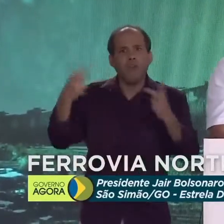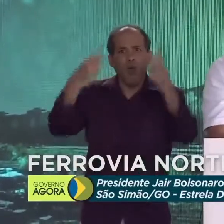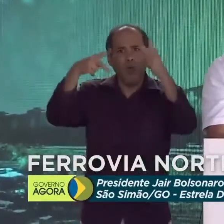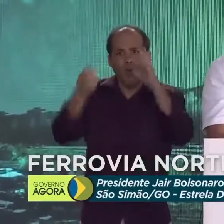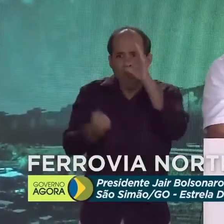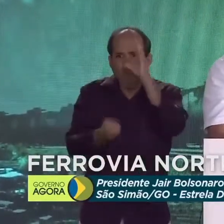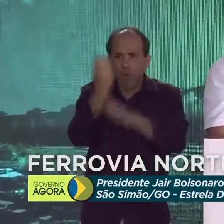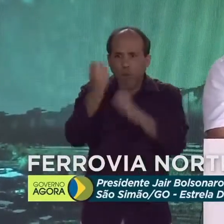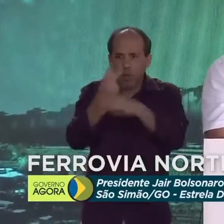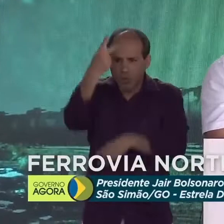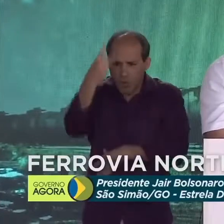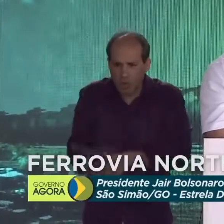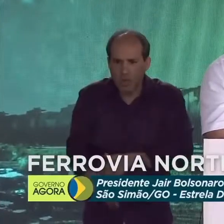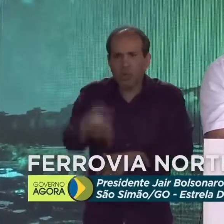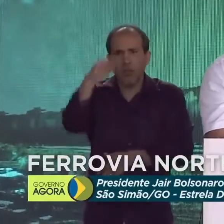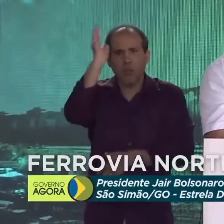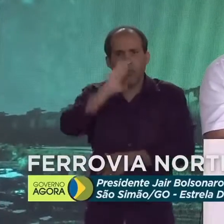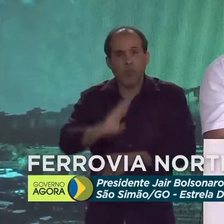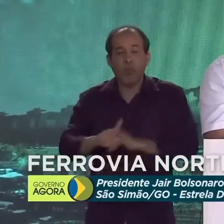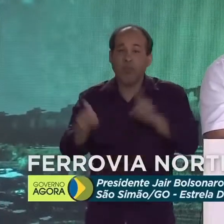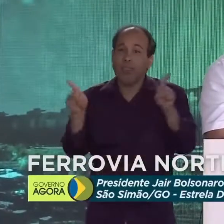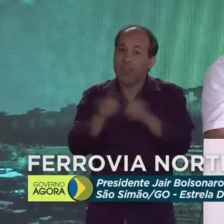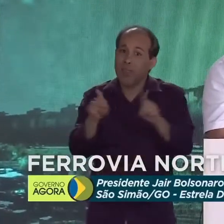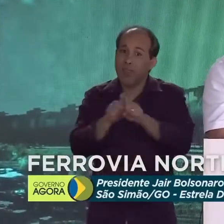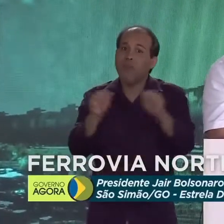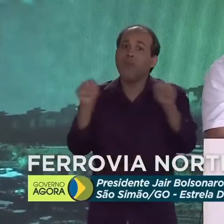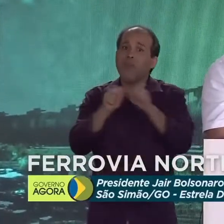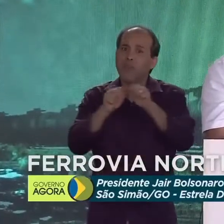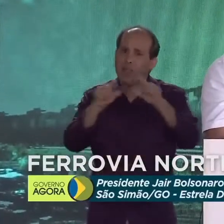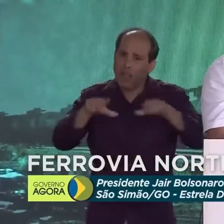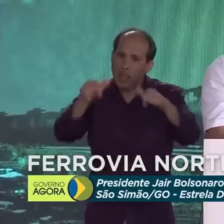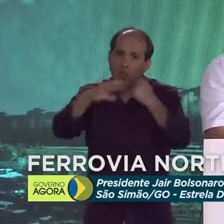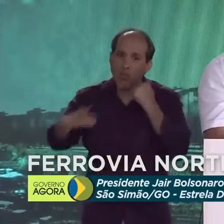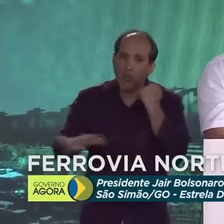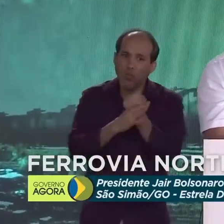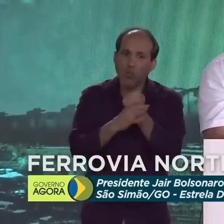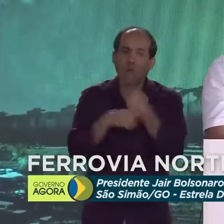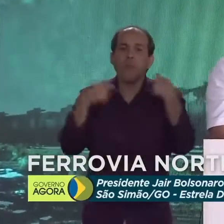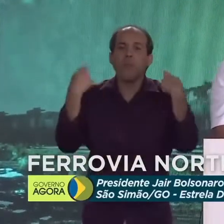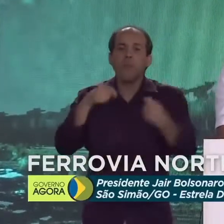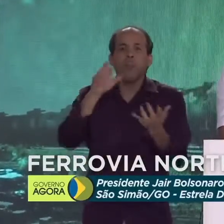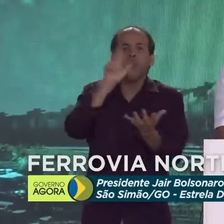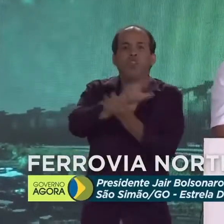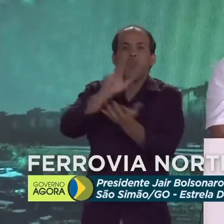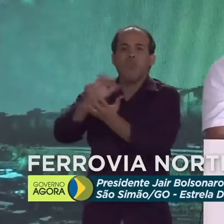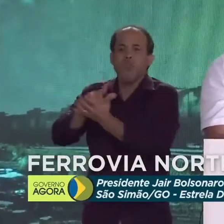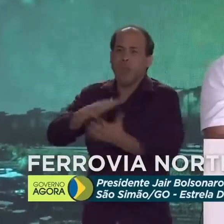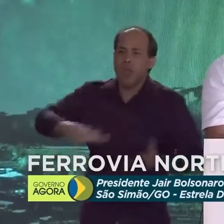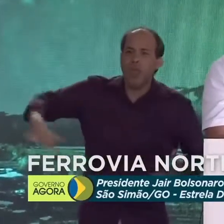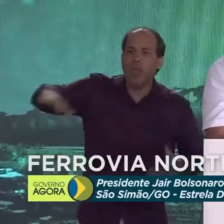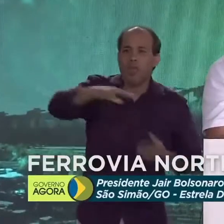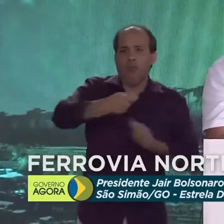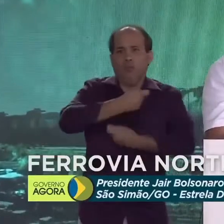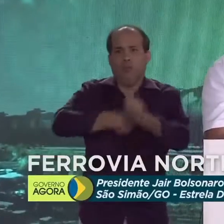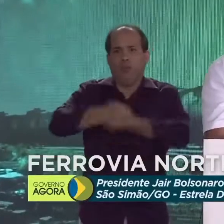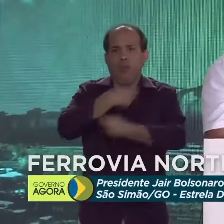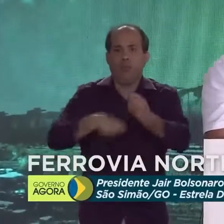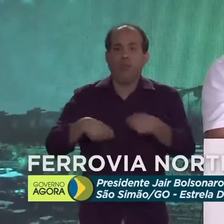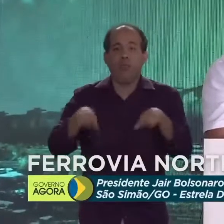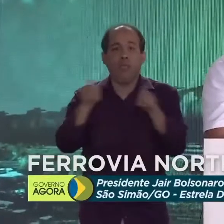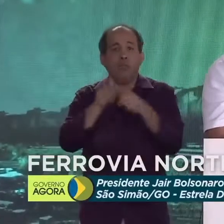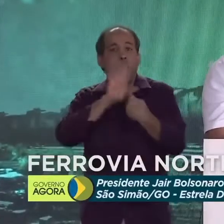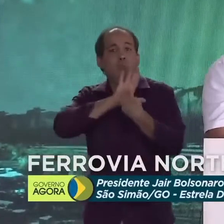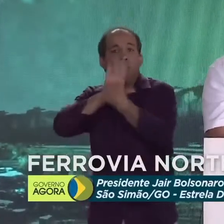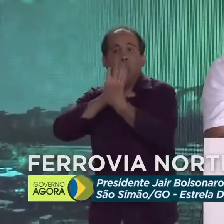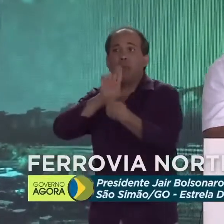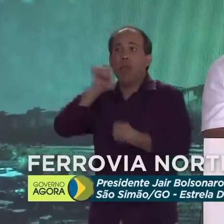produzimos, e para que possamos fazer isso com segurança, devemos diversificar o nosso mercado. Devemos mostrar para o